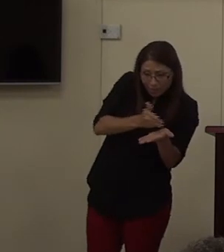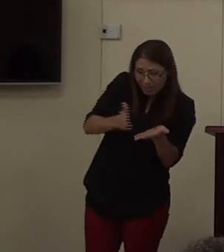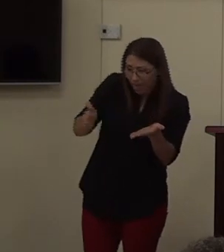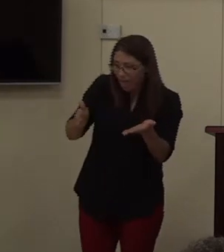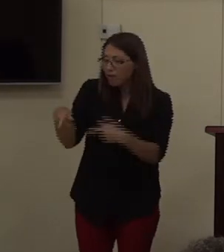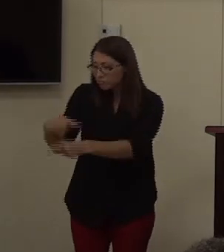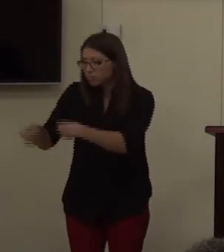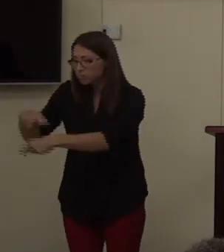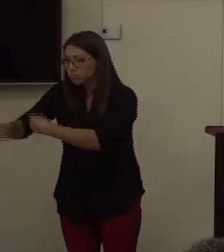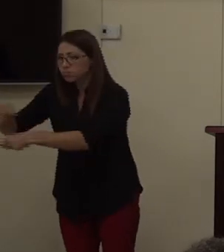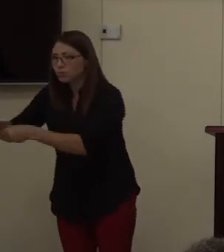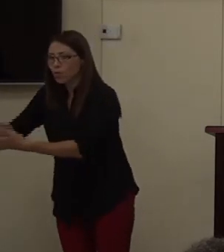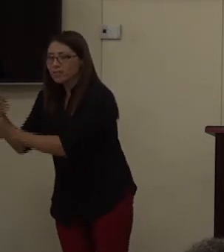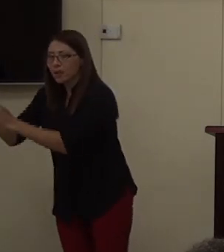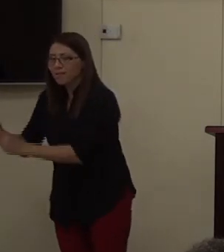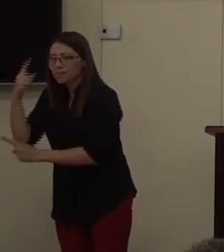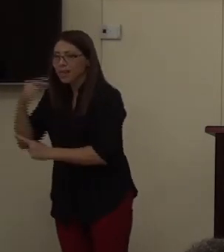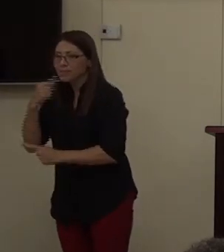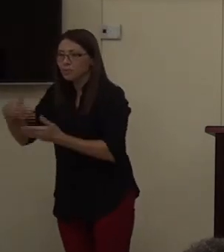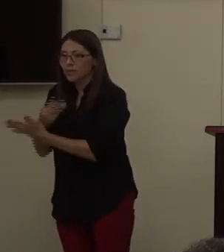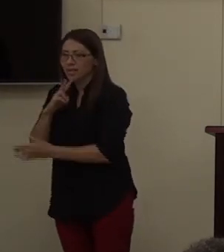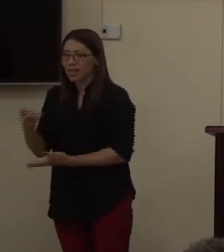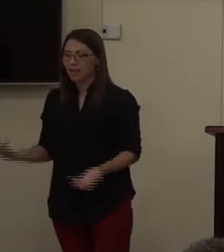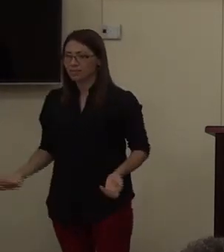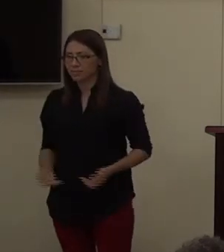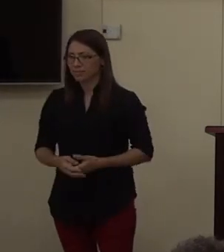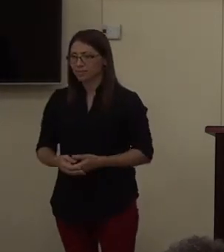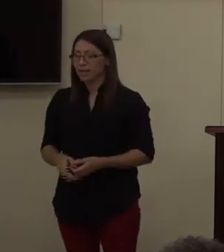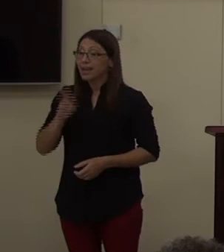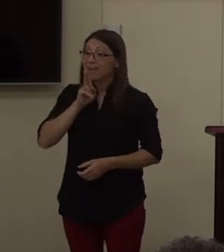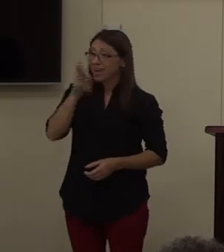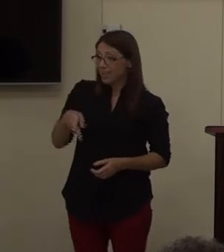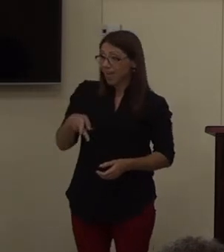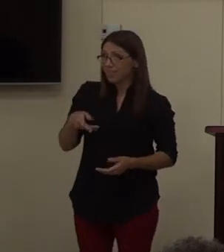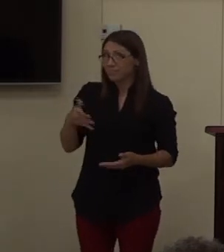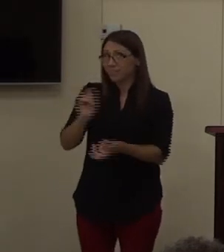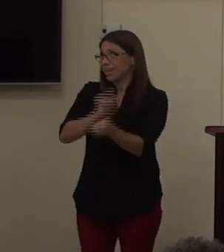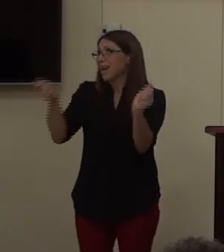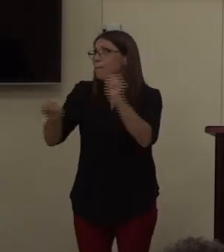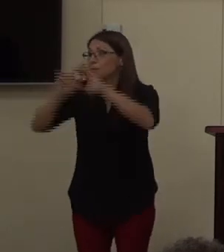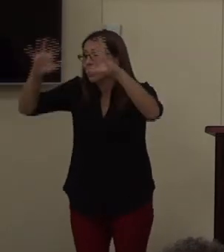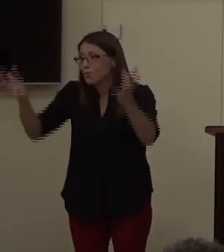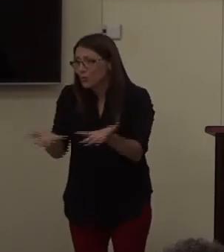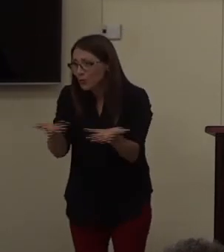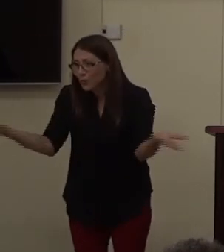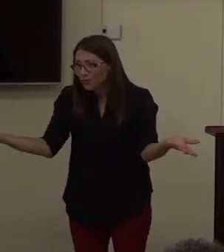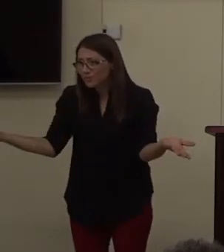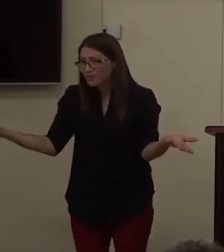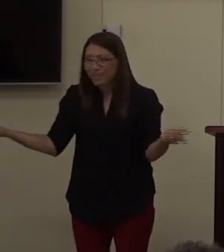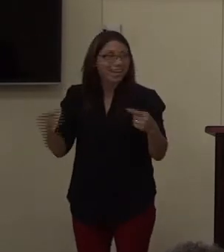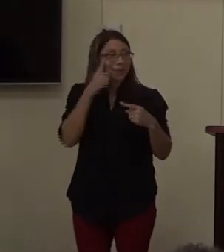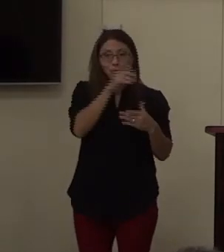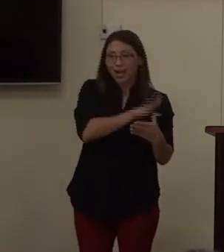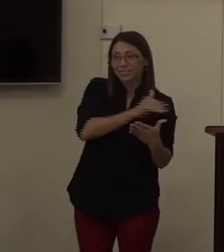palabras para decir esta nueva realidad. Y en realidad que cambia el mundo, ¿verdad? Entre una canción y otra, cambió completamente el